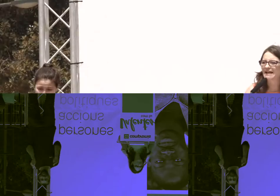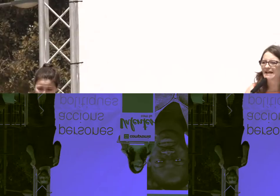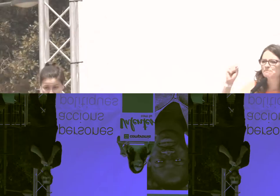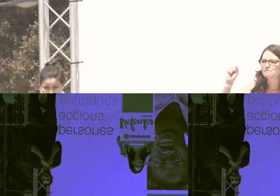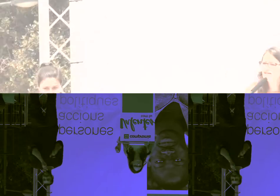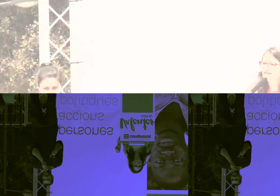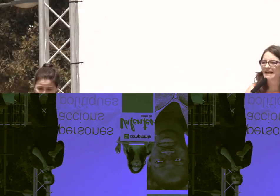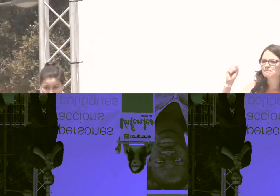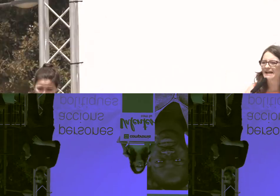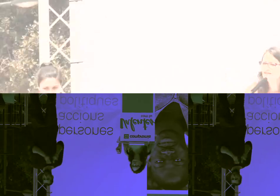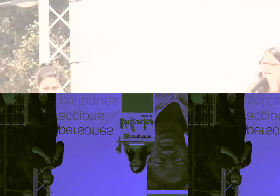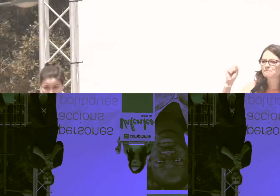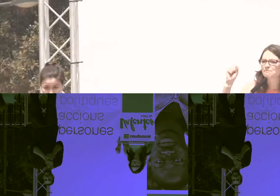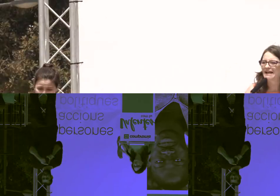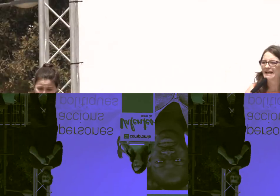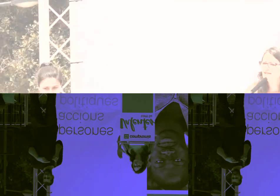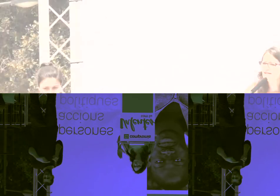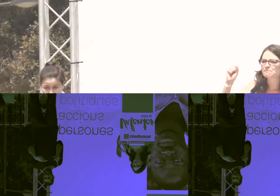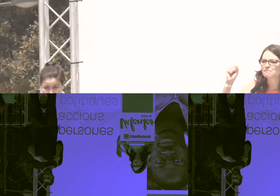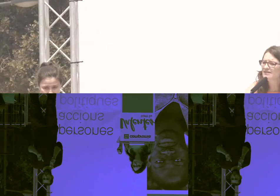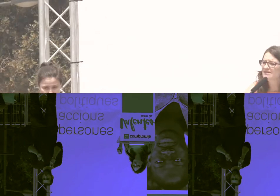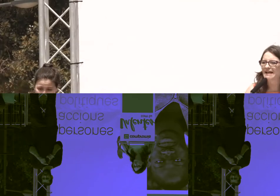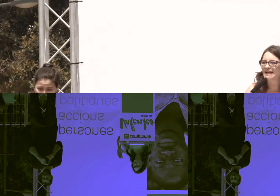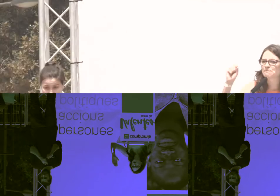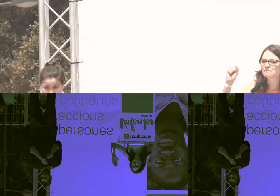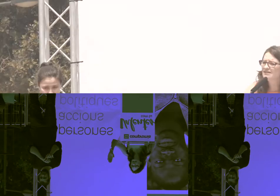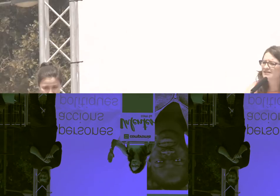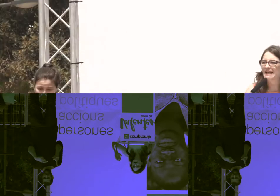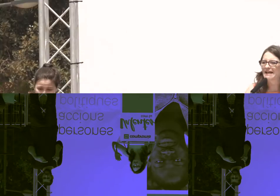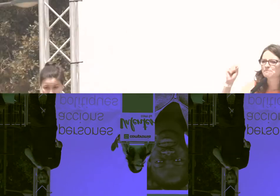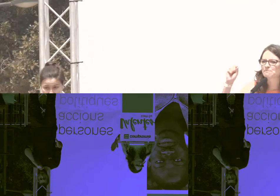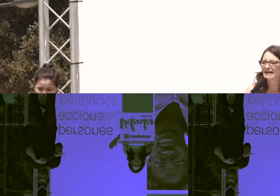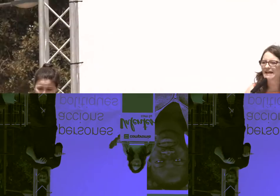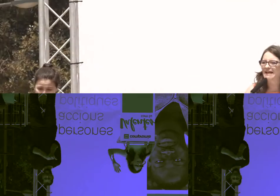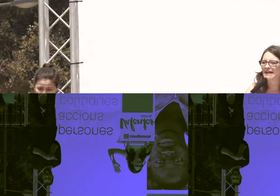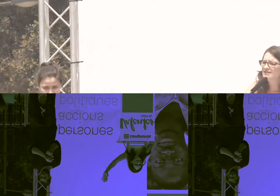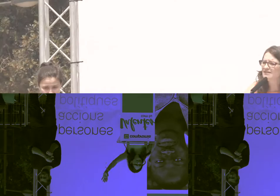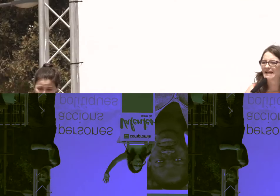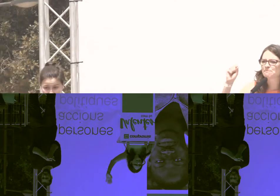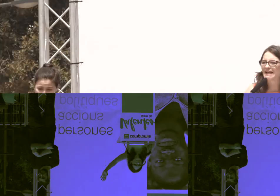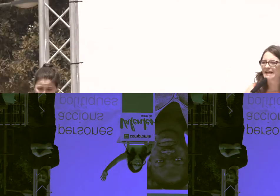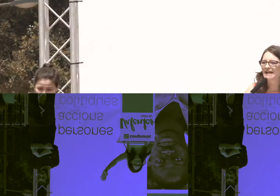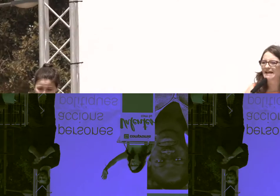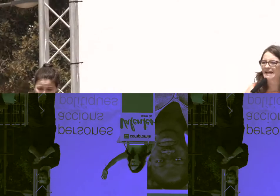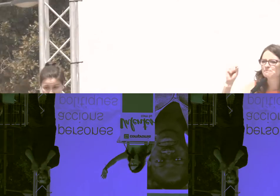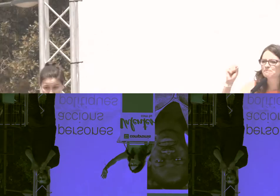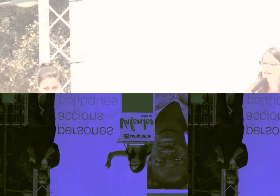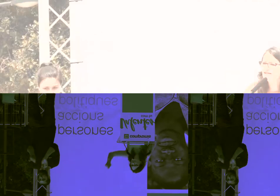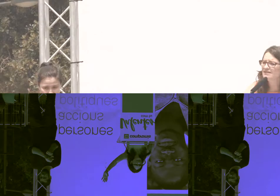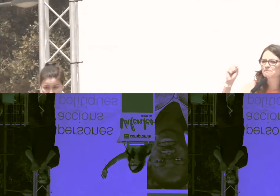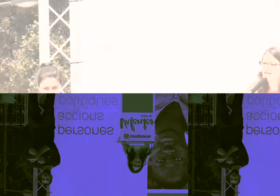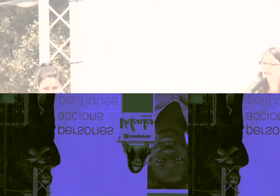més impostos de tota Espanya. Vos doneu compte, no? El món al revés. Els rics, els que menys pagaven de tota